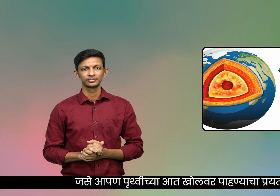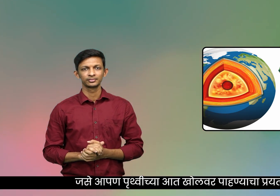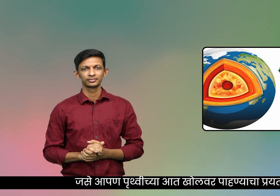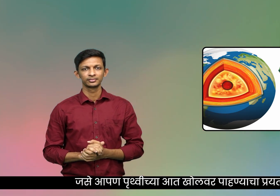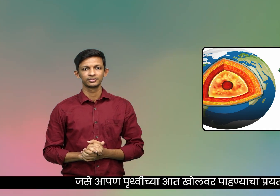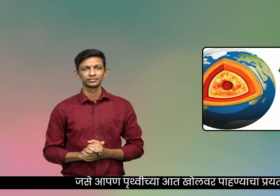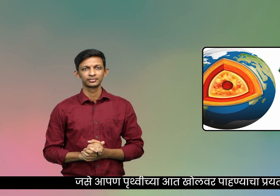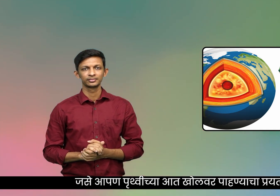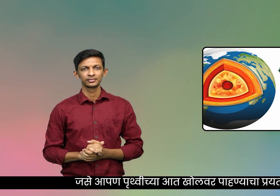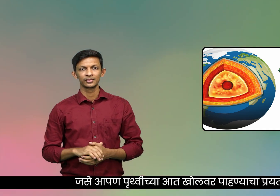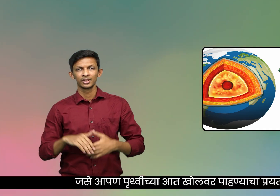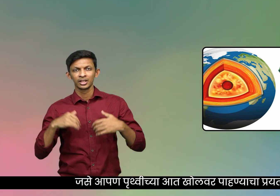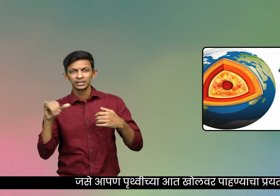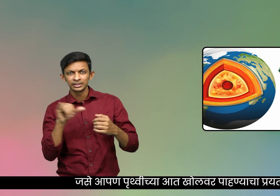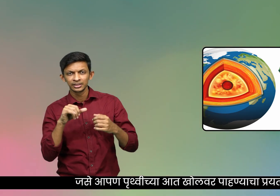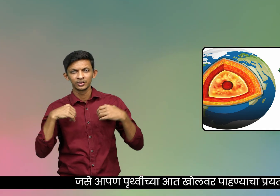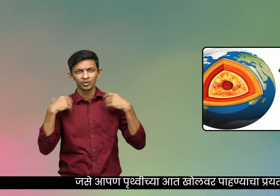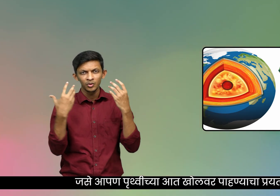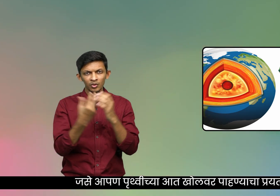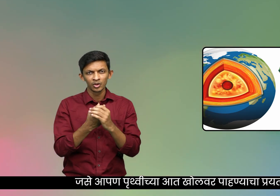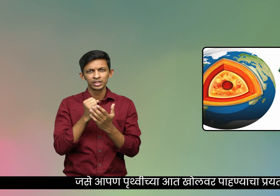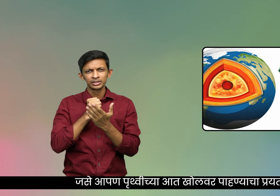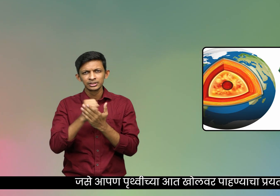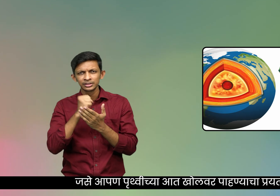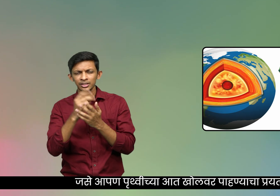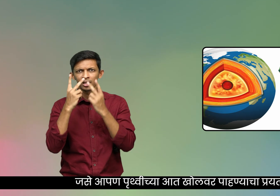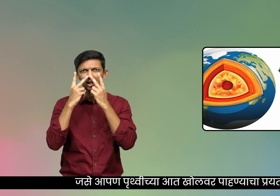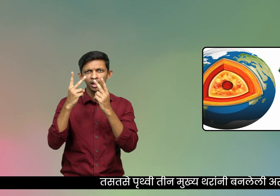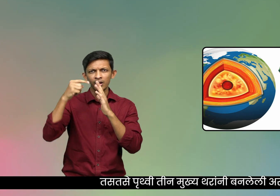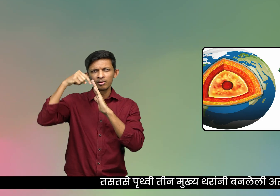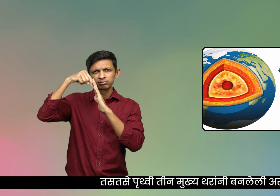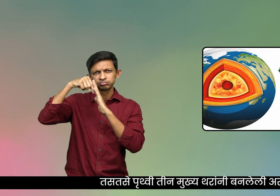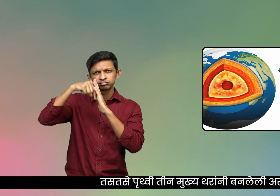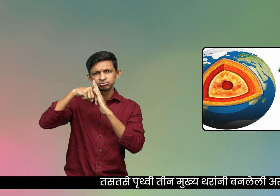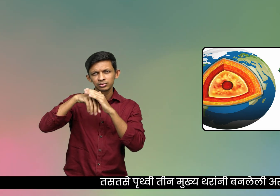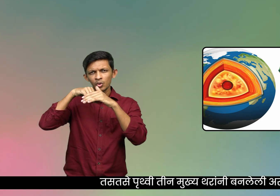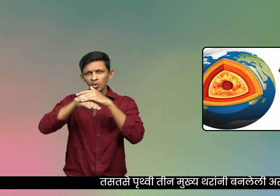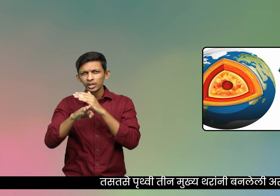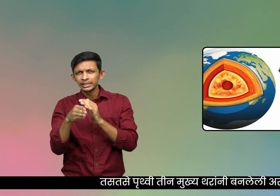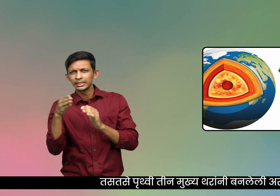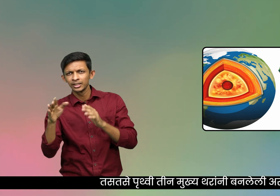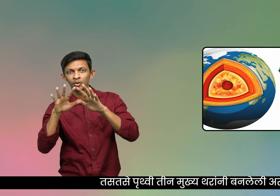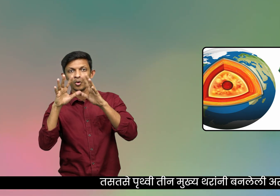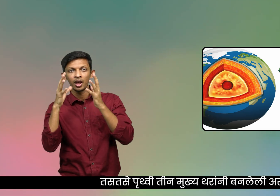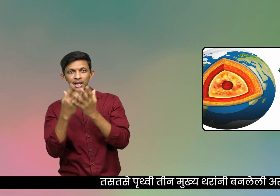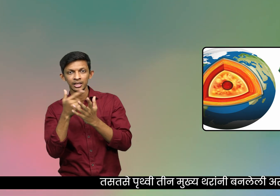जसे आपण पृथ्वीच्या आत खोलवर पाहण्याचा प्रयत्न करतो तसतसे पृथ्वी 3 मुख्य थरांनी बनलेली